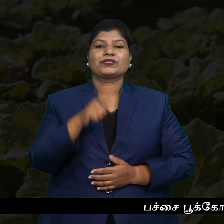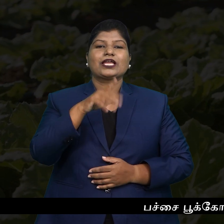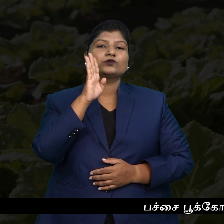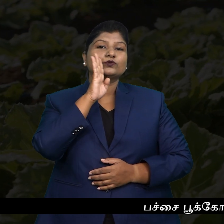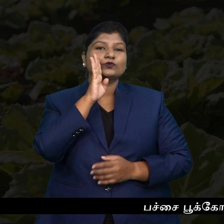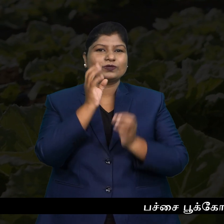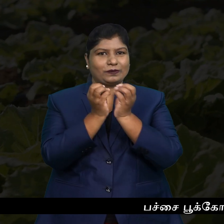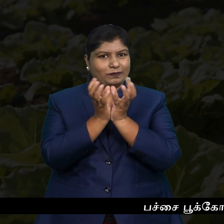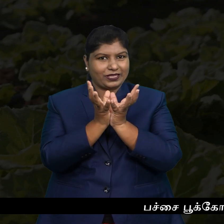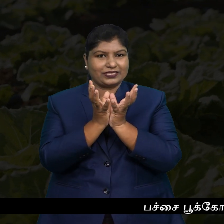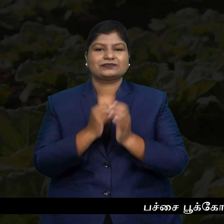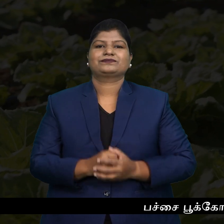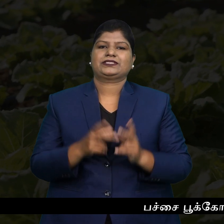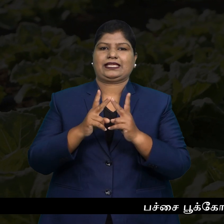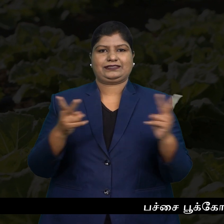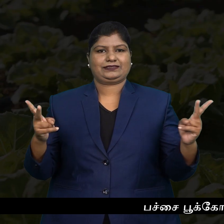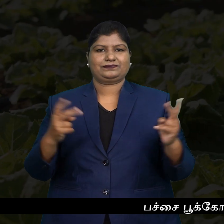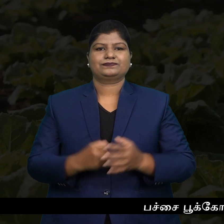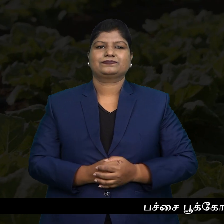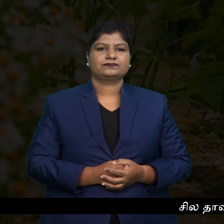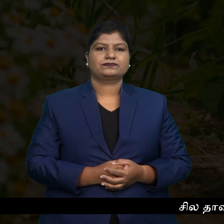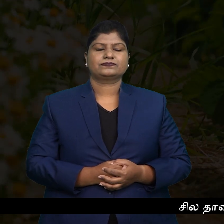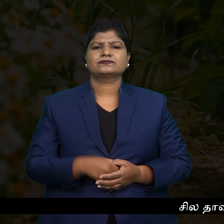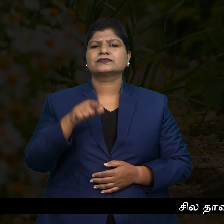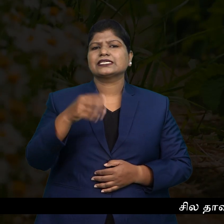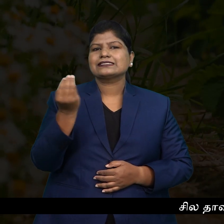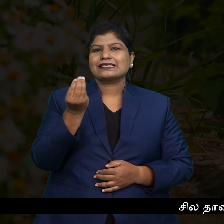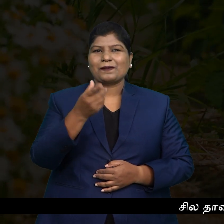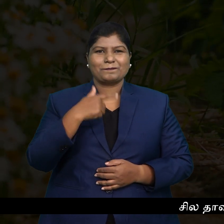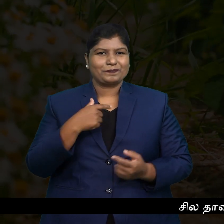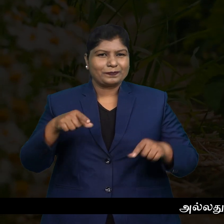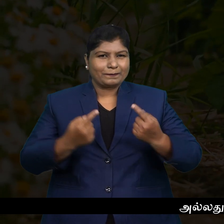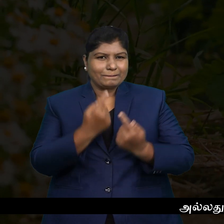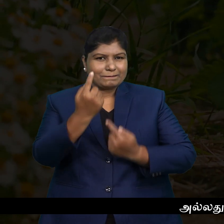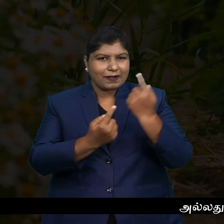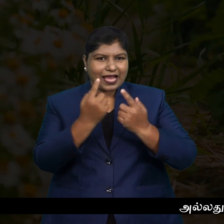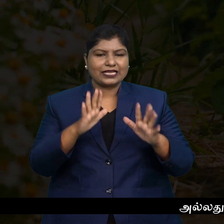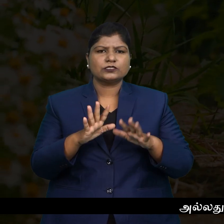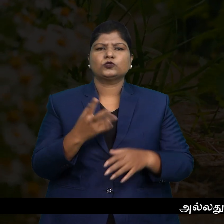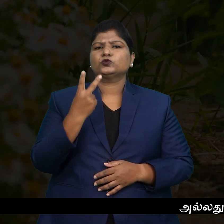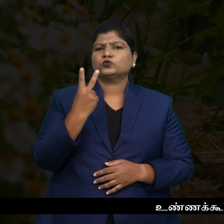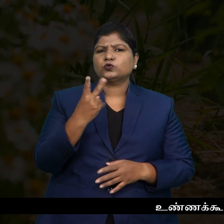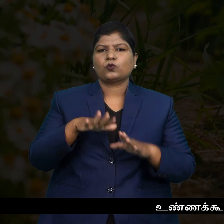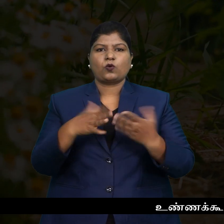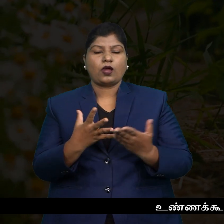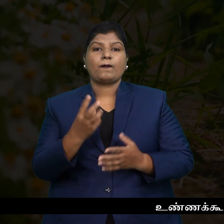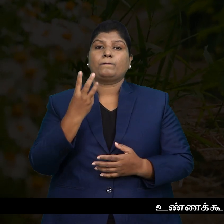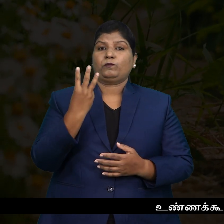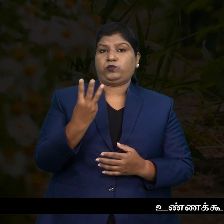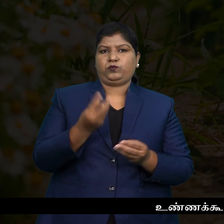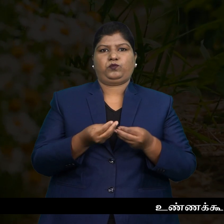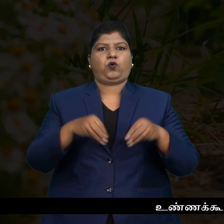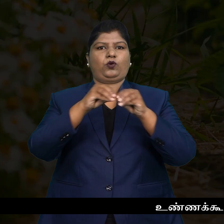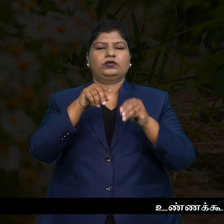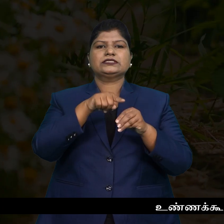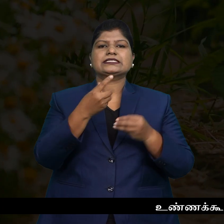பச்சை பூக்கோசு போன்றவை அடங்கும். சில தாவரங்களில் 2 அல்லது அதற்கு மேற்பட்ட உண்ணக்கூடிய